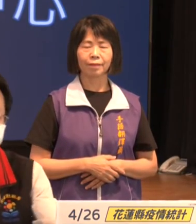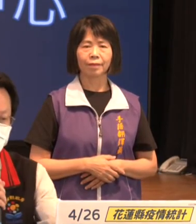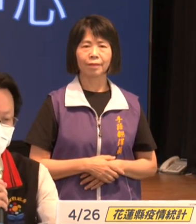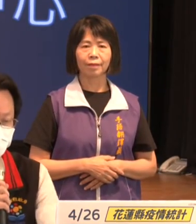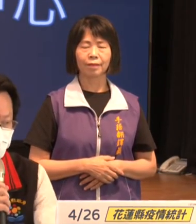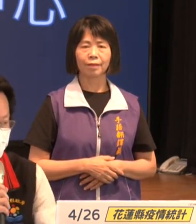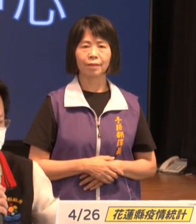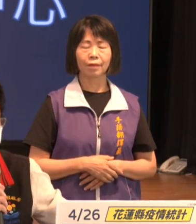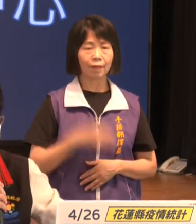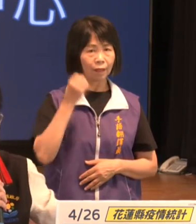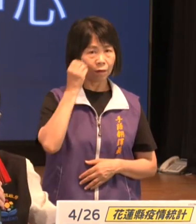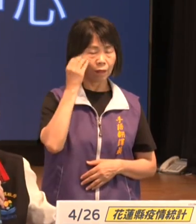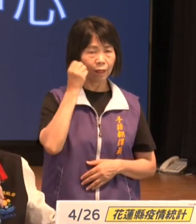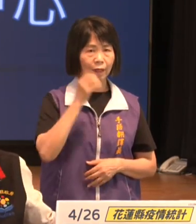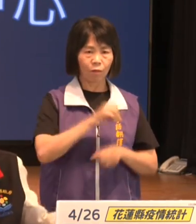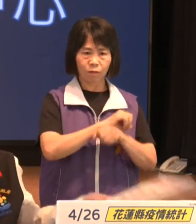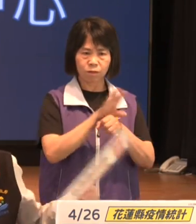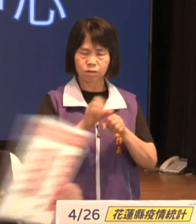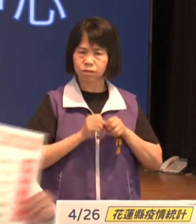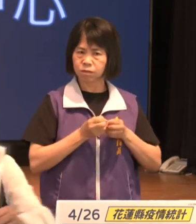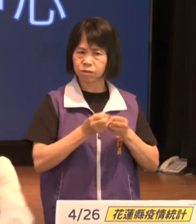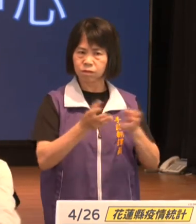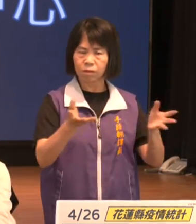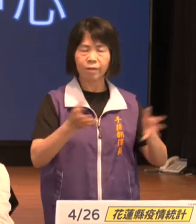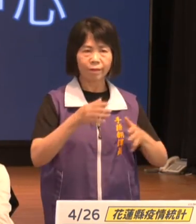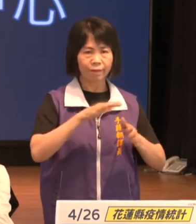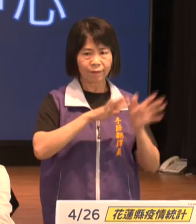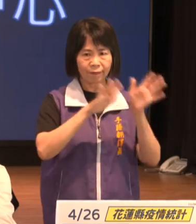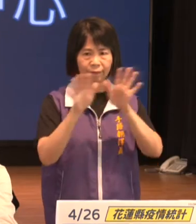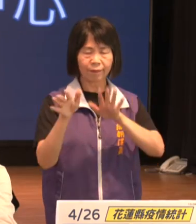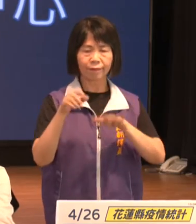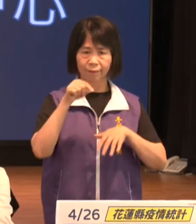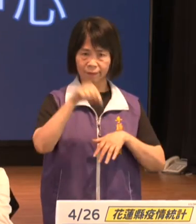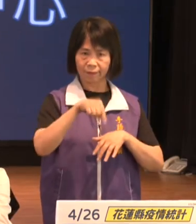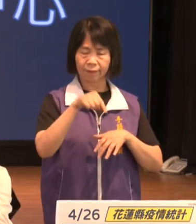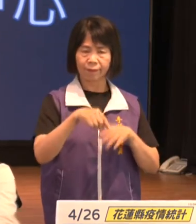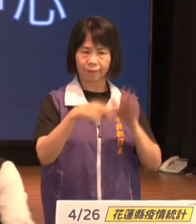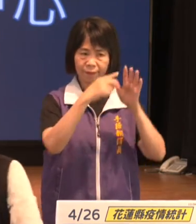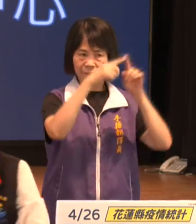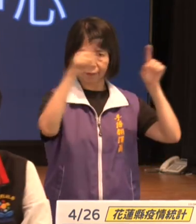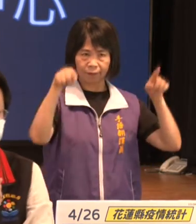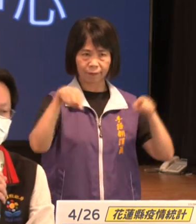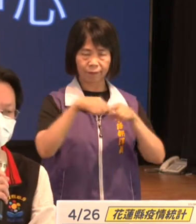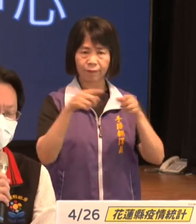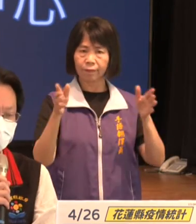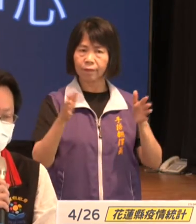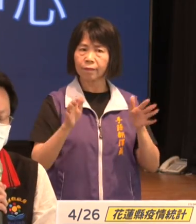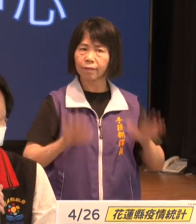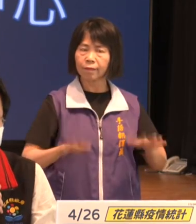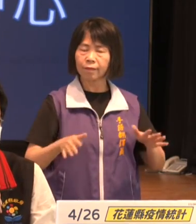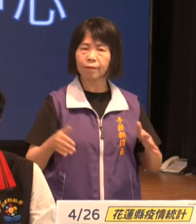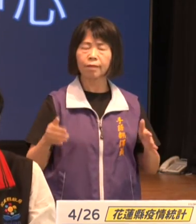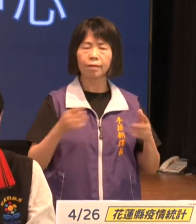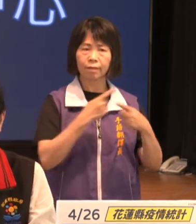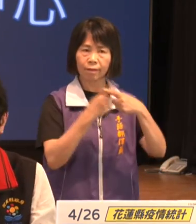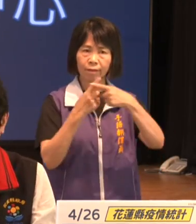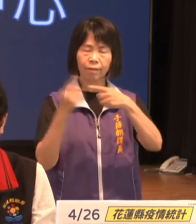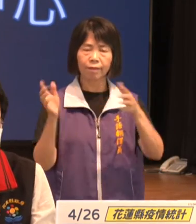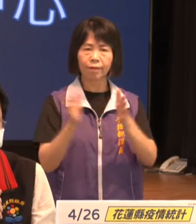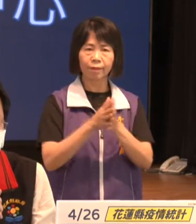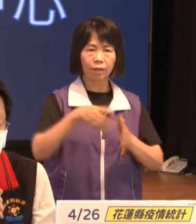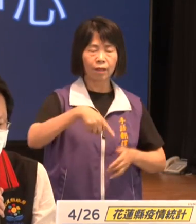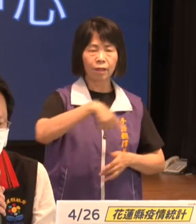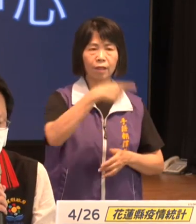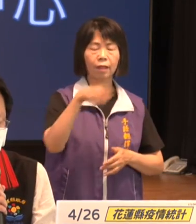那整个花莲的疫情从这边来看那总共目前确诊人数是